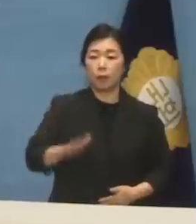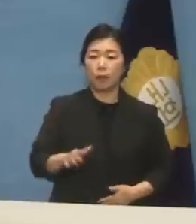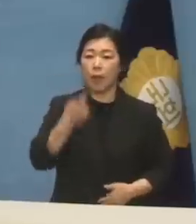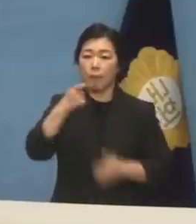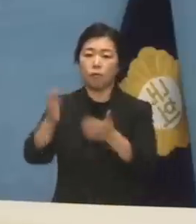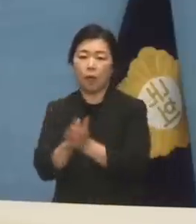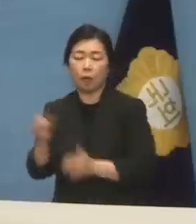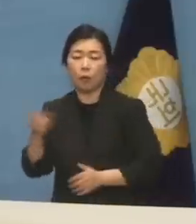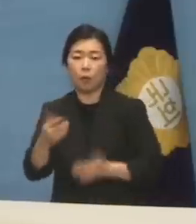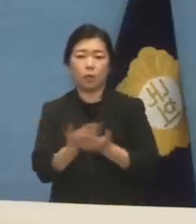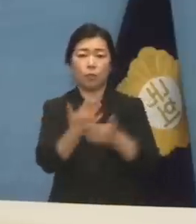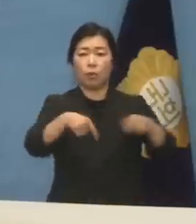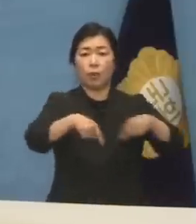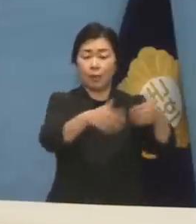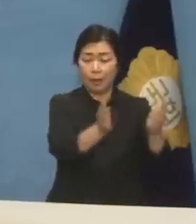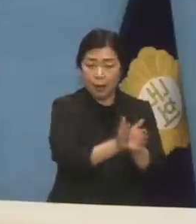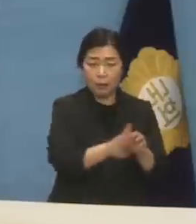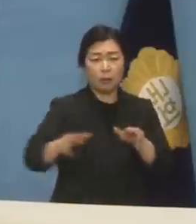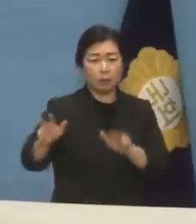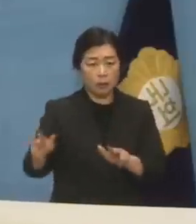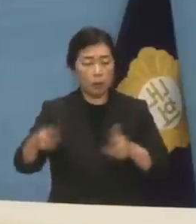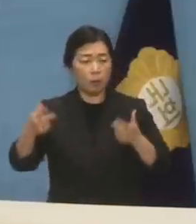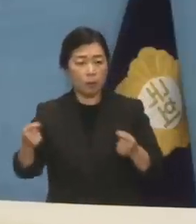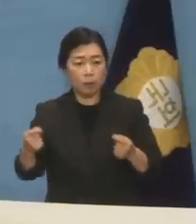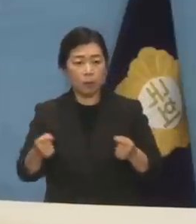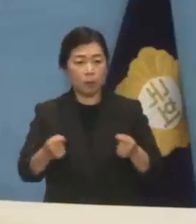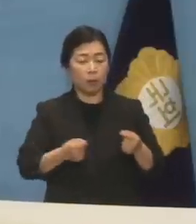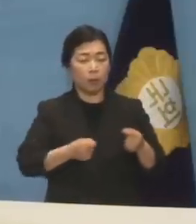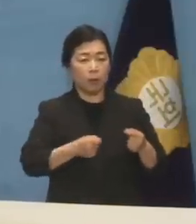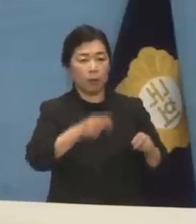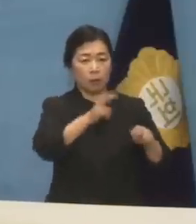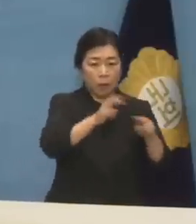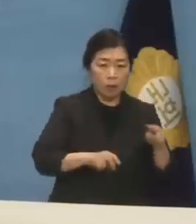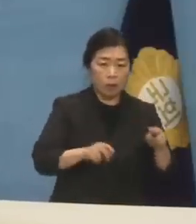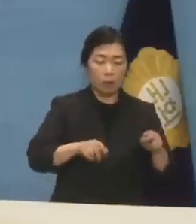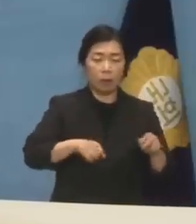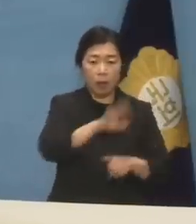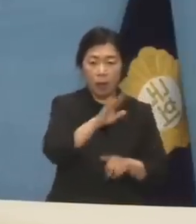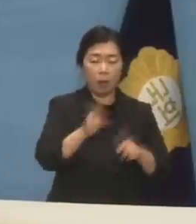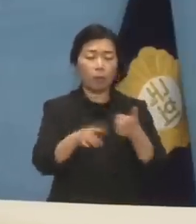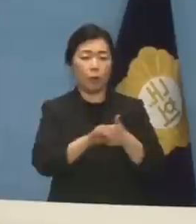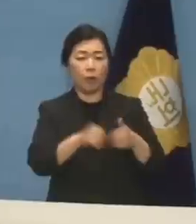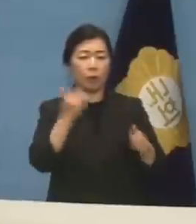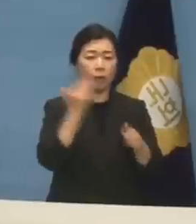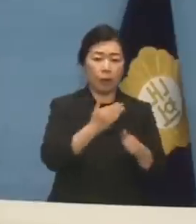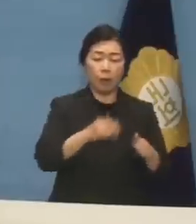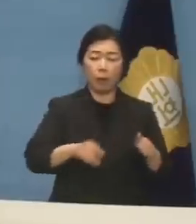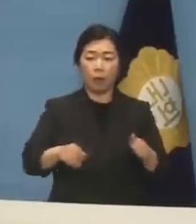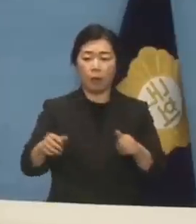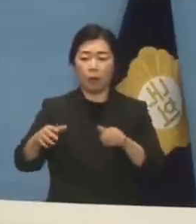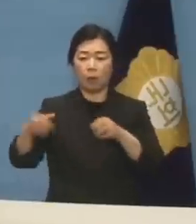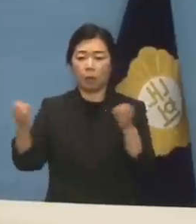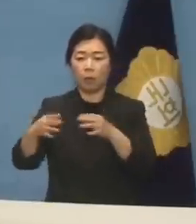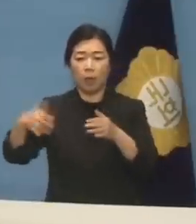최소한 민주당 그리고 진보 정당들이 아직도 퇴진이나 탄핵을 논의조차 시작하지 않았다는 건 너무